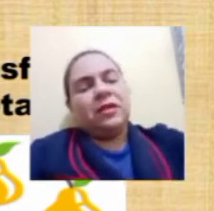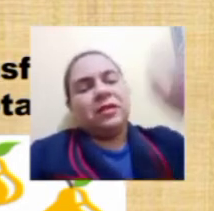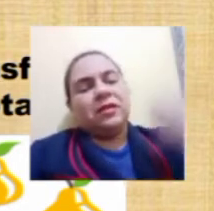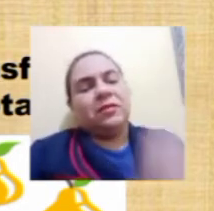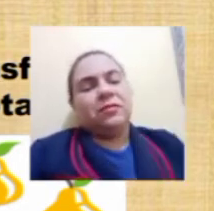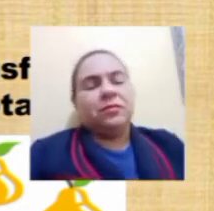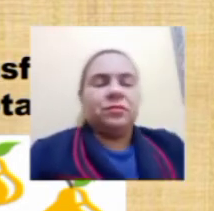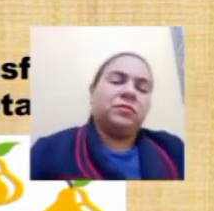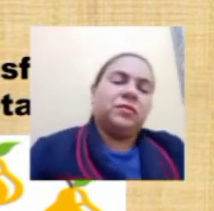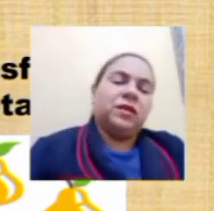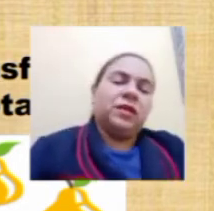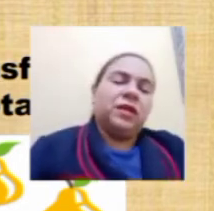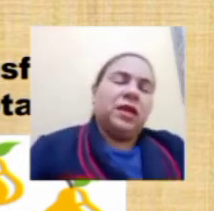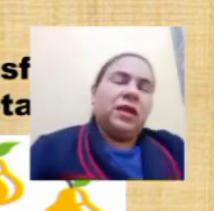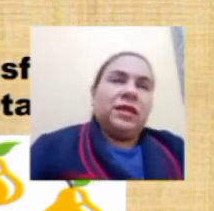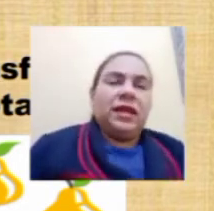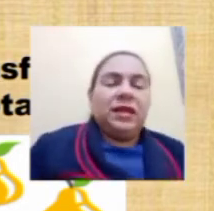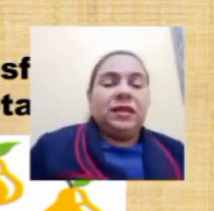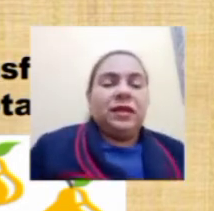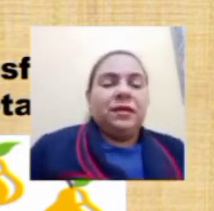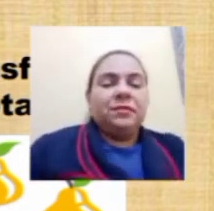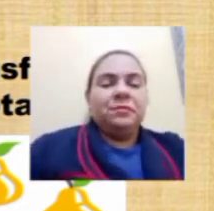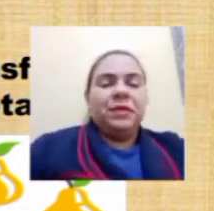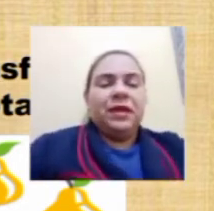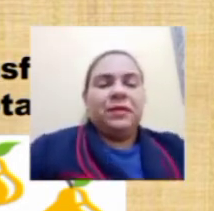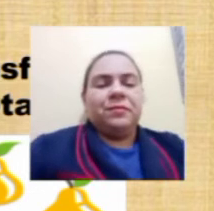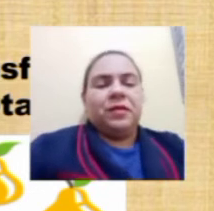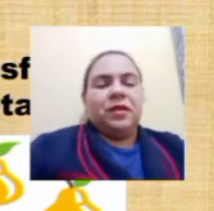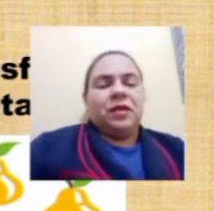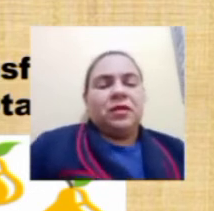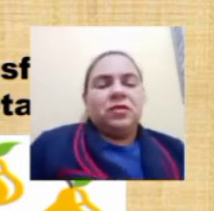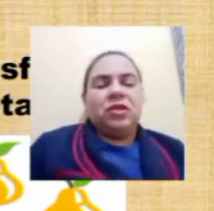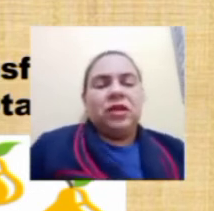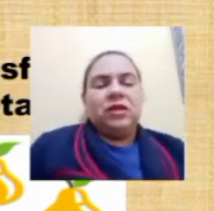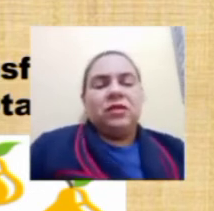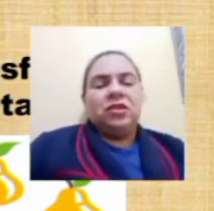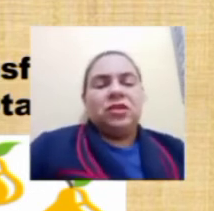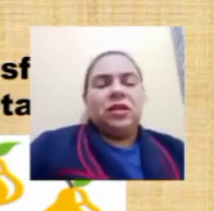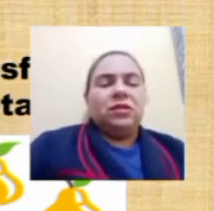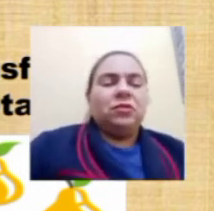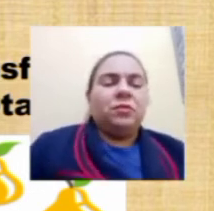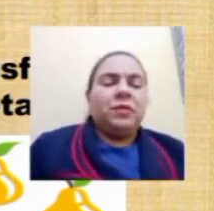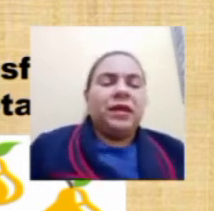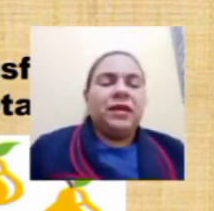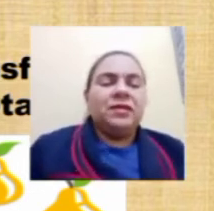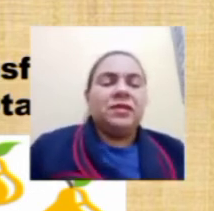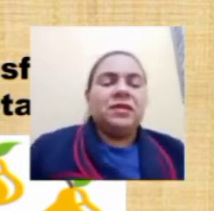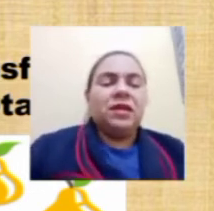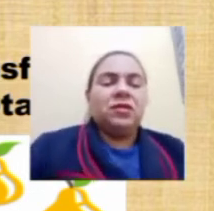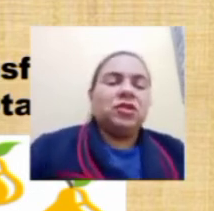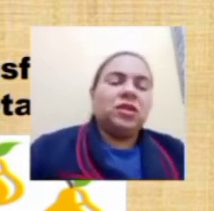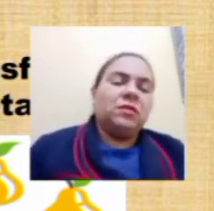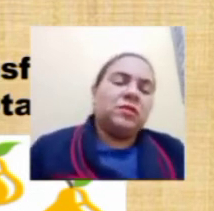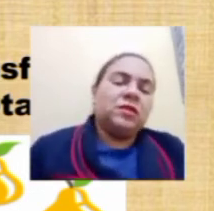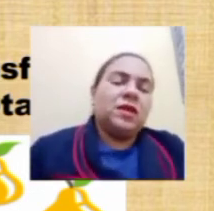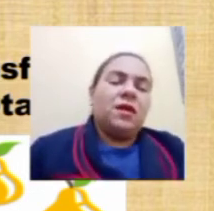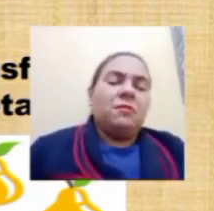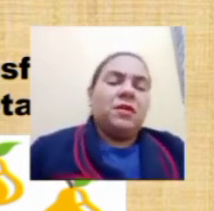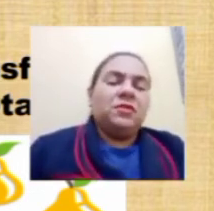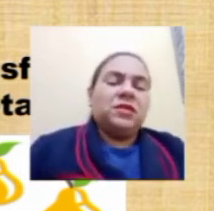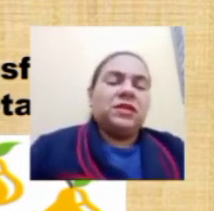135, mais 156 e menos 90, tá?